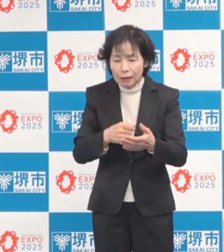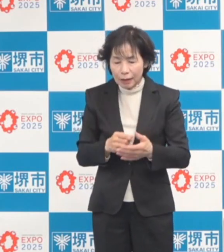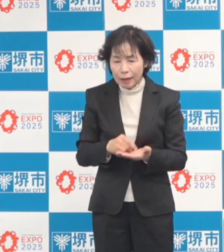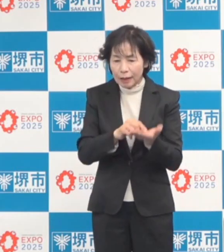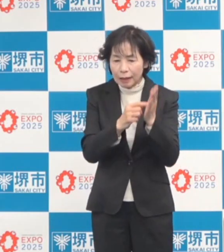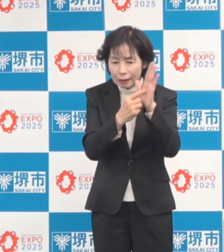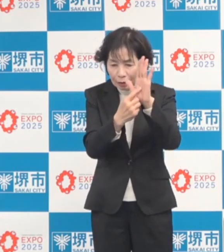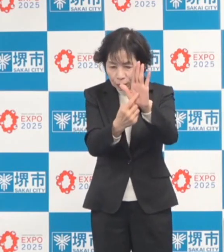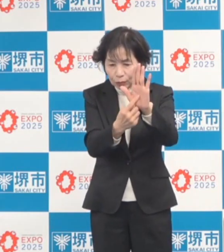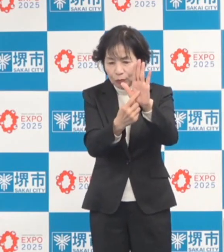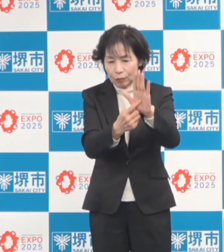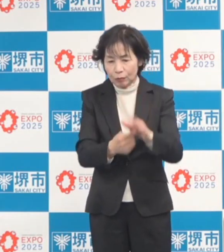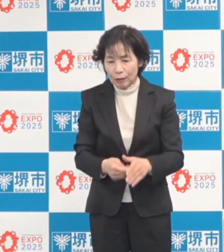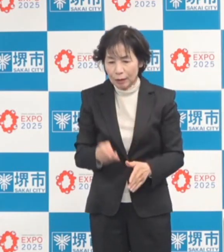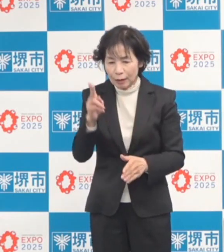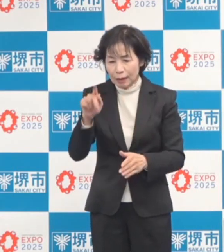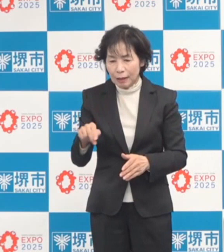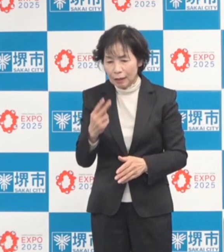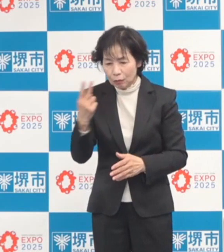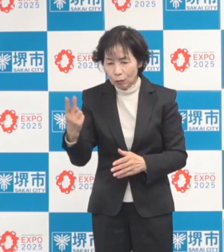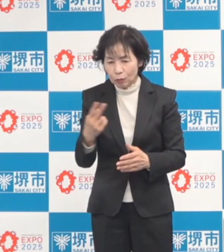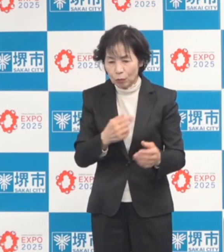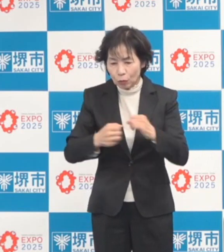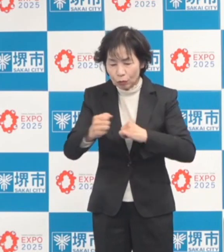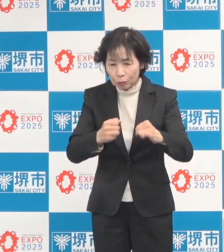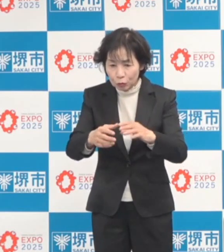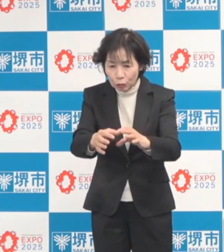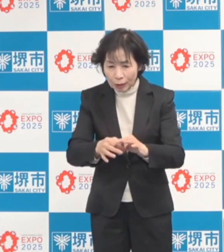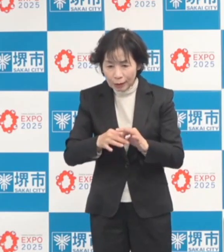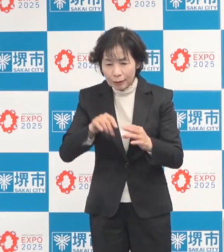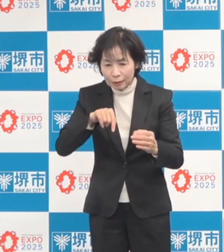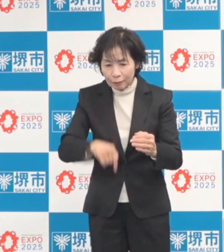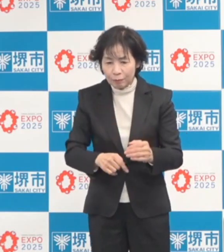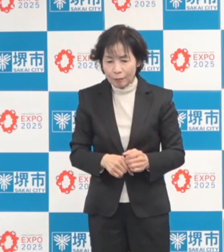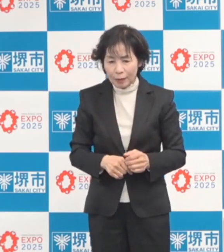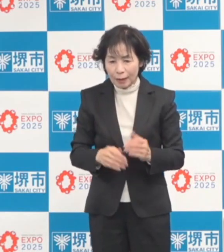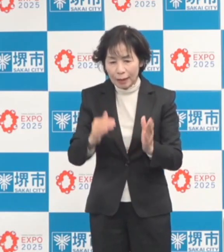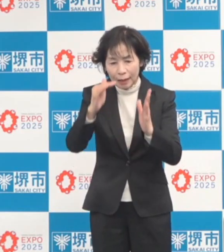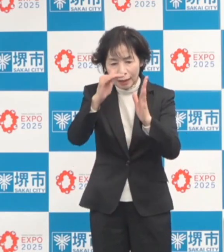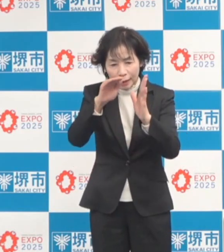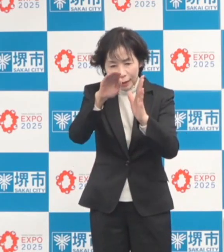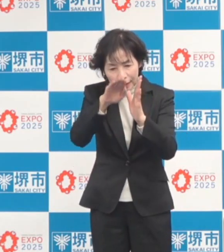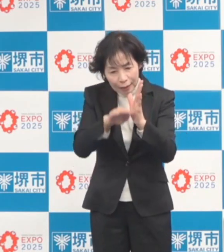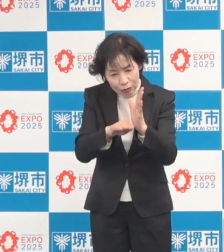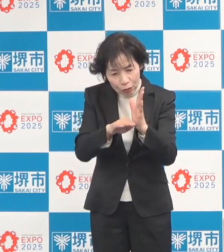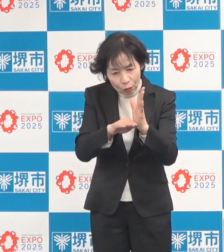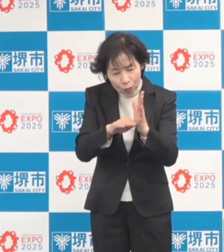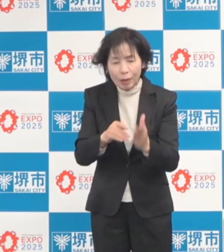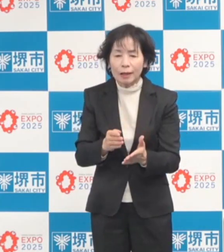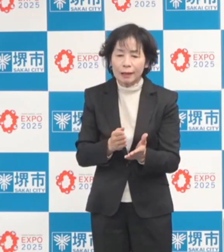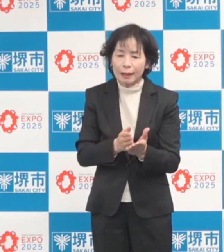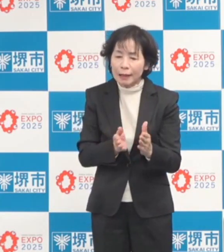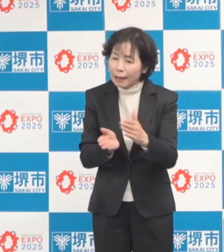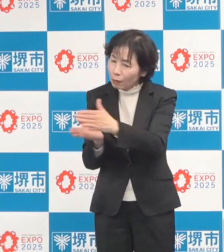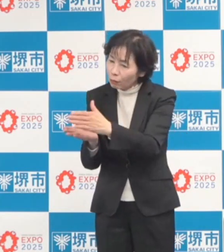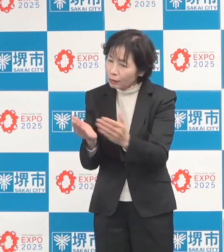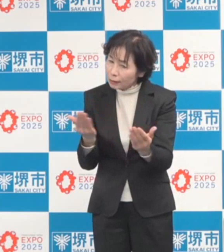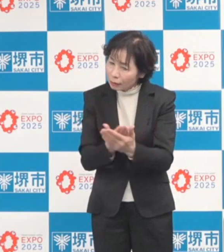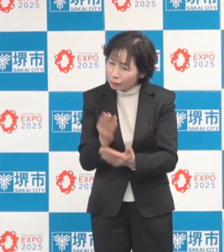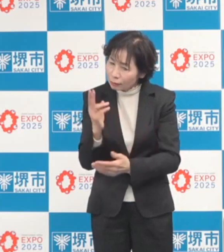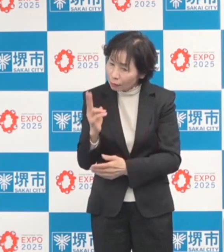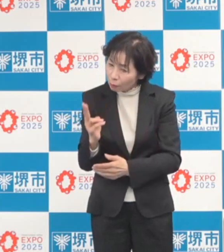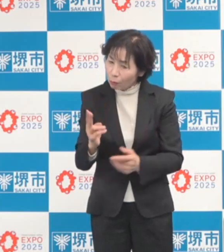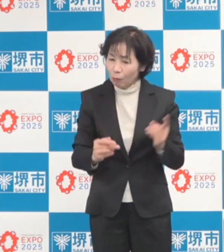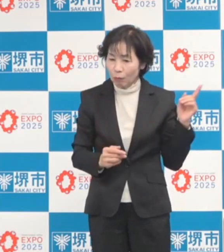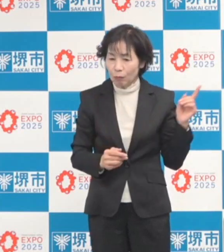ハード事業費の総量管理等の取り組みによって減少傾向で推移をする見込みです。